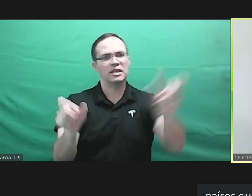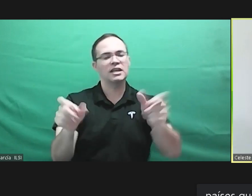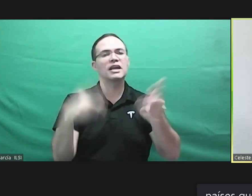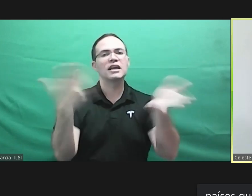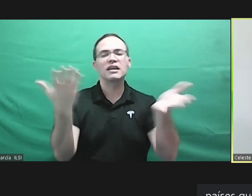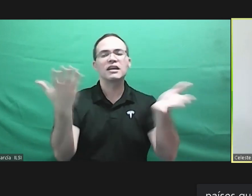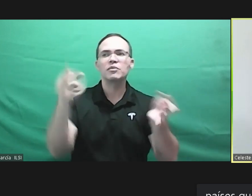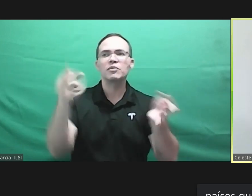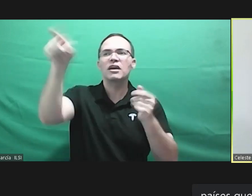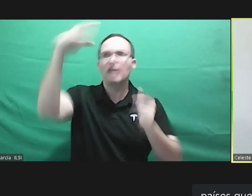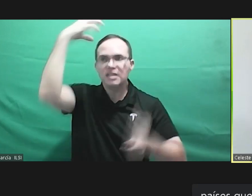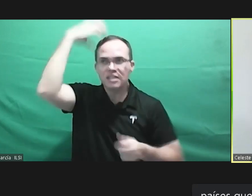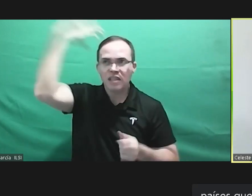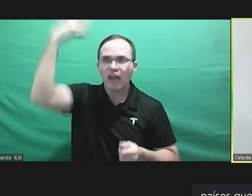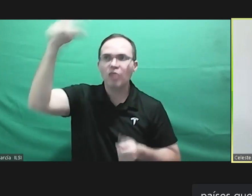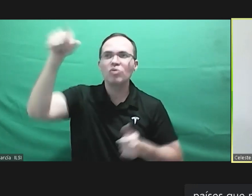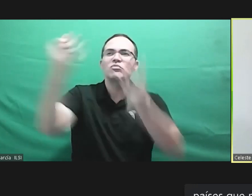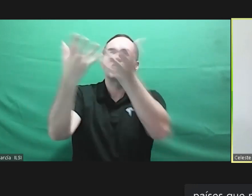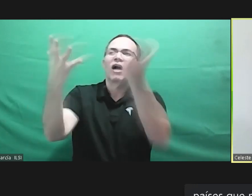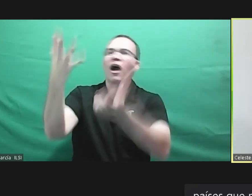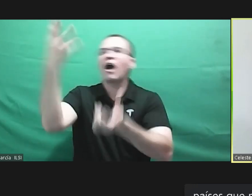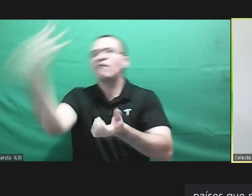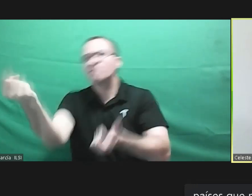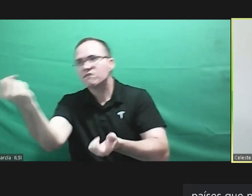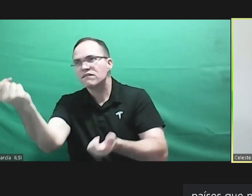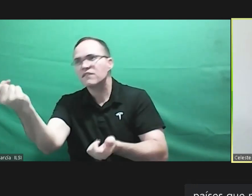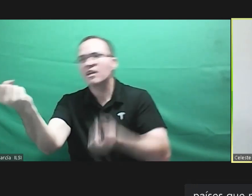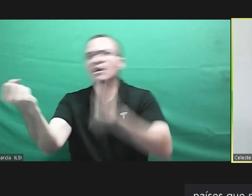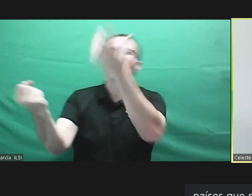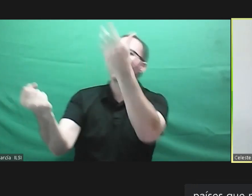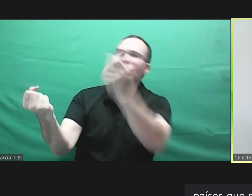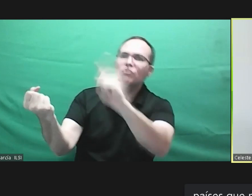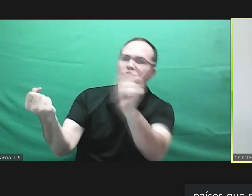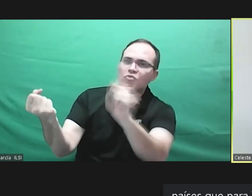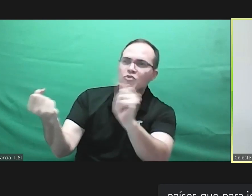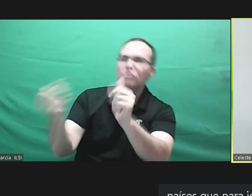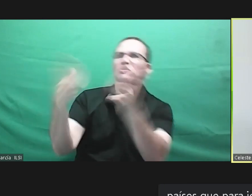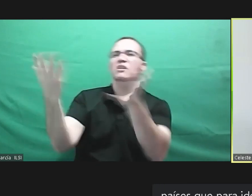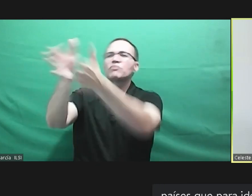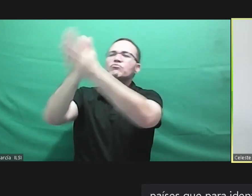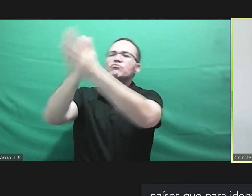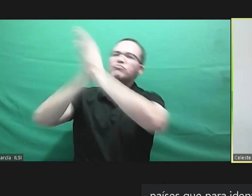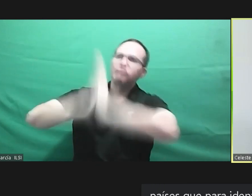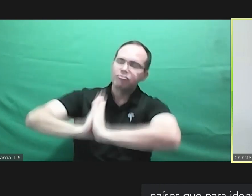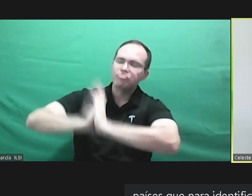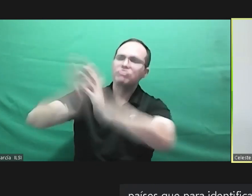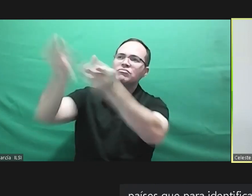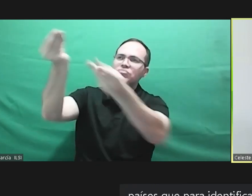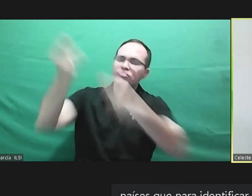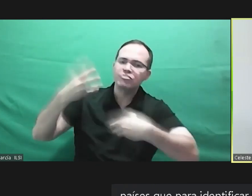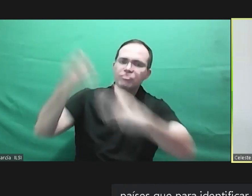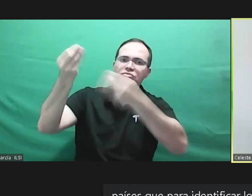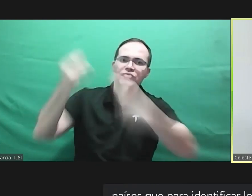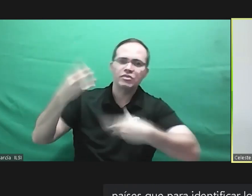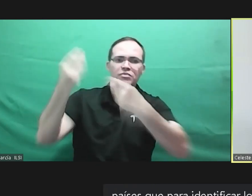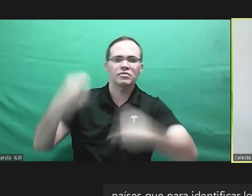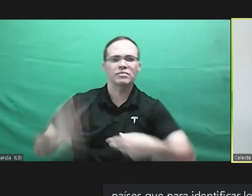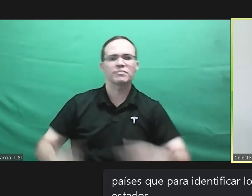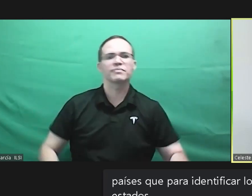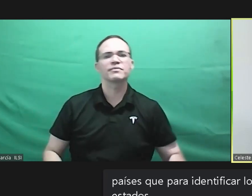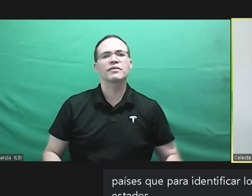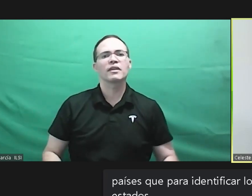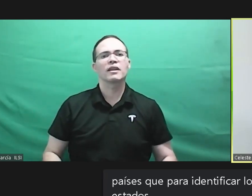tiene. Pedidos de reunión con áreas de estadísticas de los mismos. Educación, por ejemplo, con